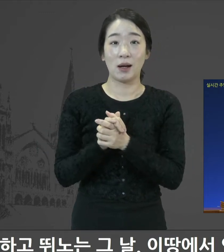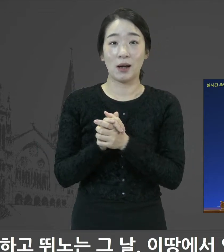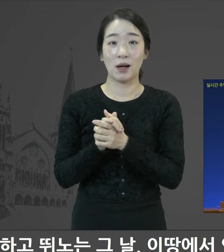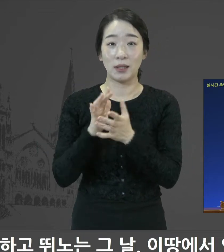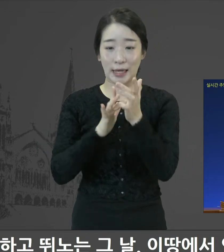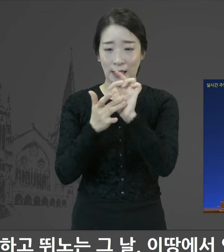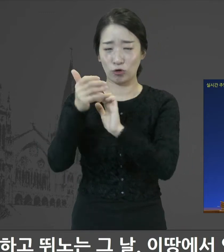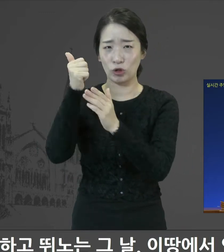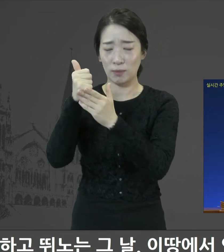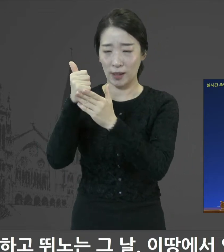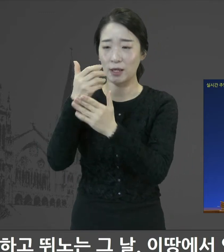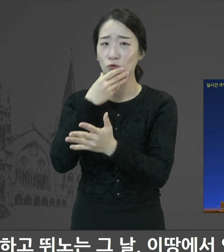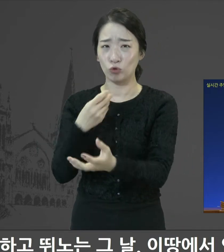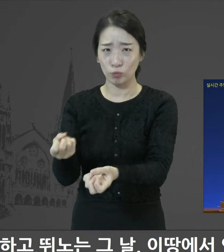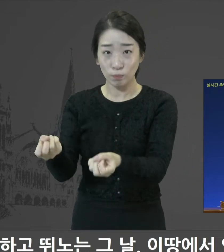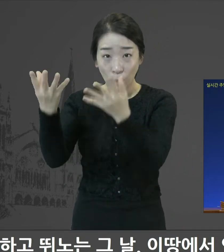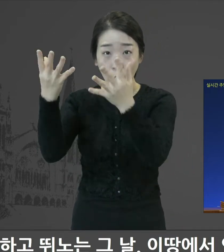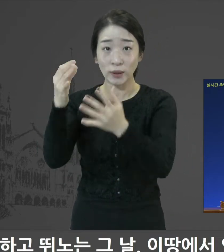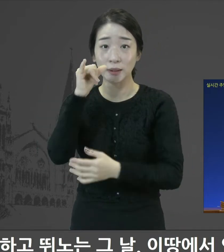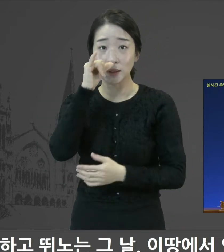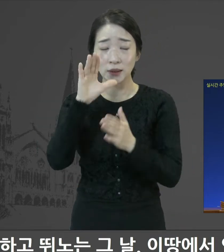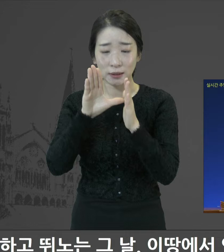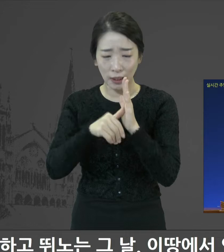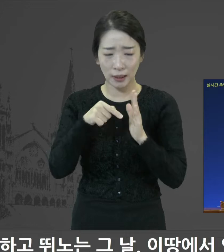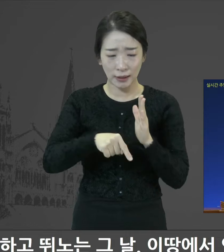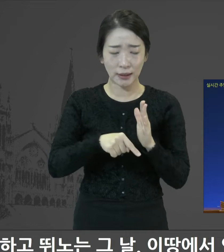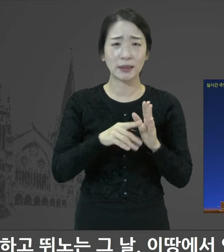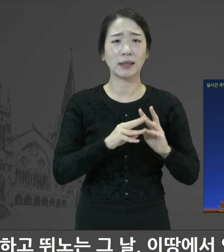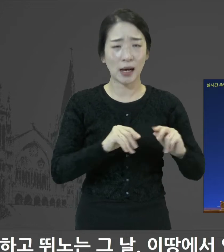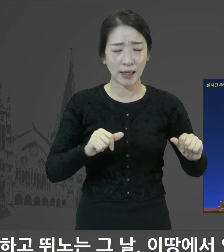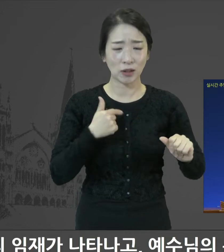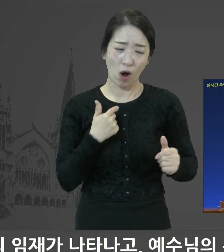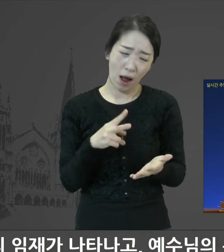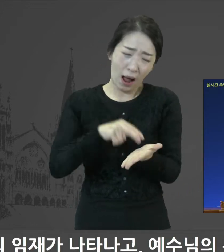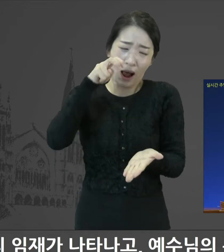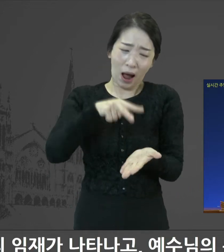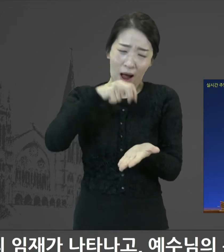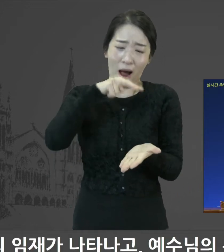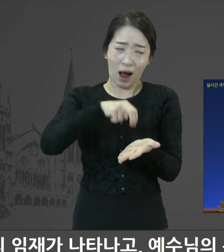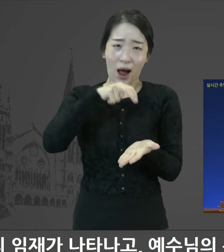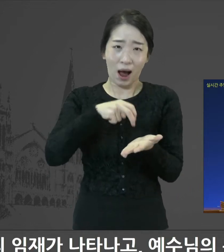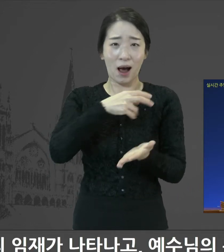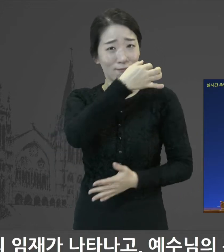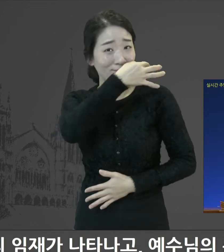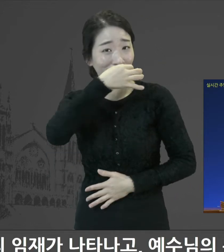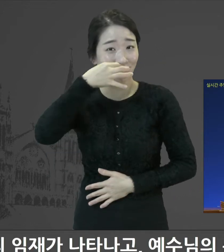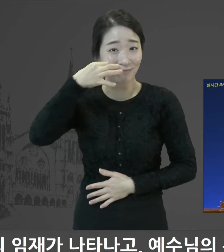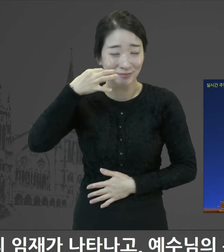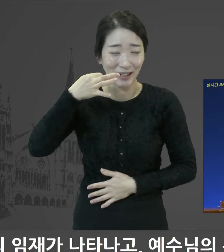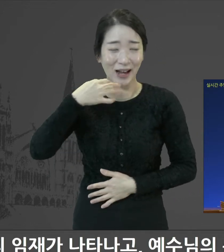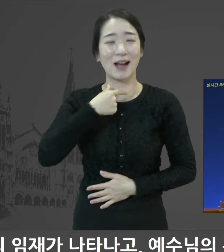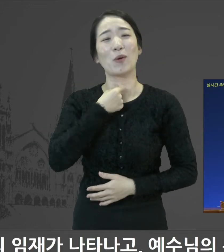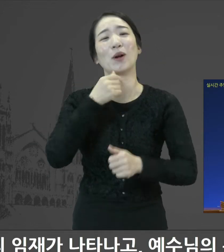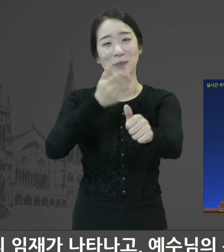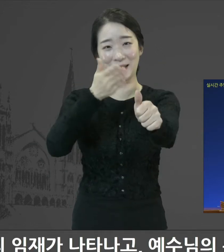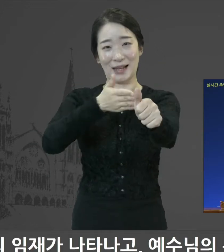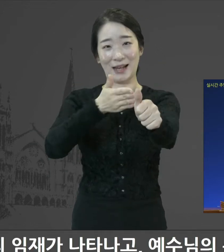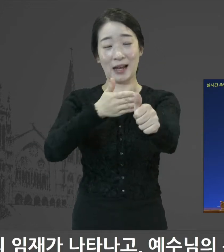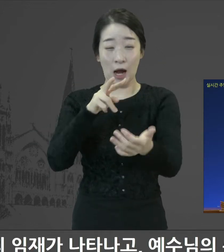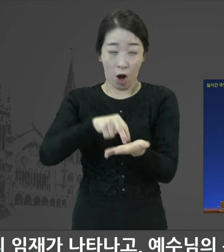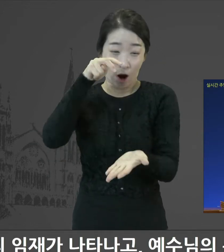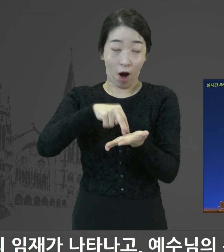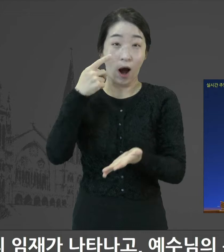예수님의 축복이 나한테 나타날 때 이 땅에서도 기뻐하며 좀 꽁충꽁충 뛸 수 있는, 이게 뛰어보면 재밌을